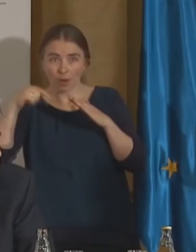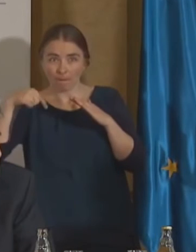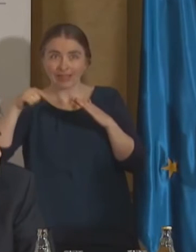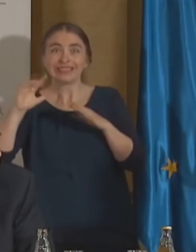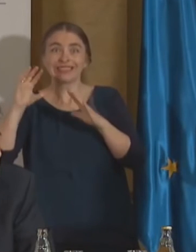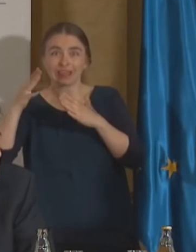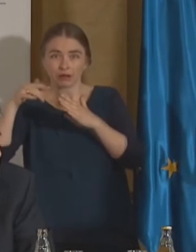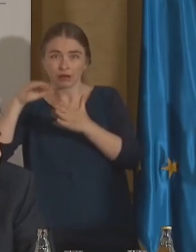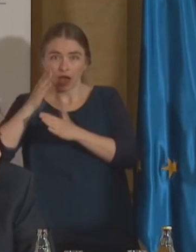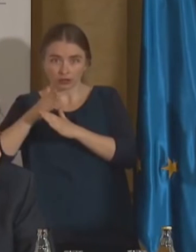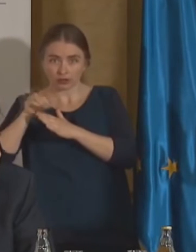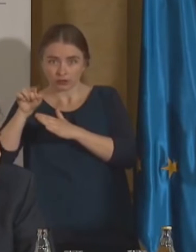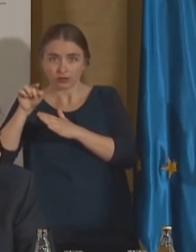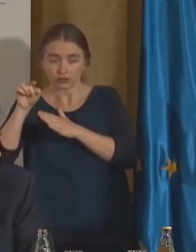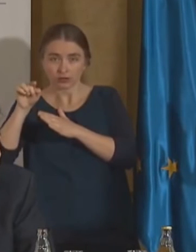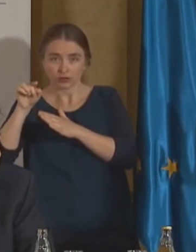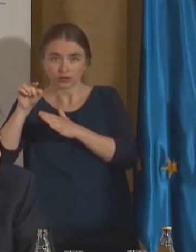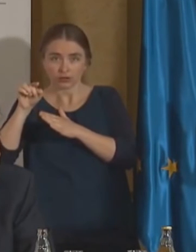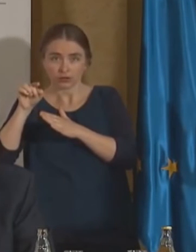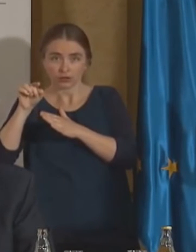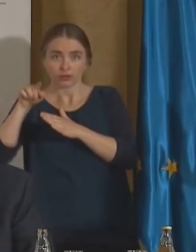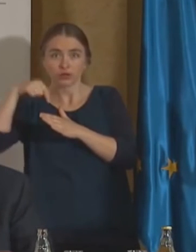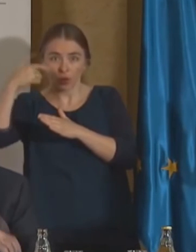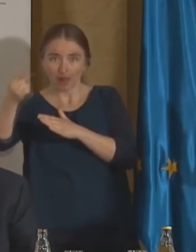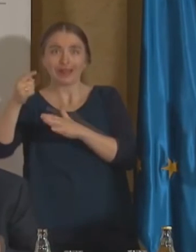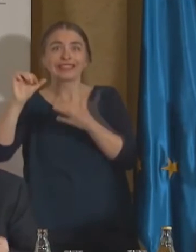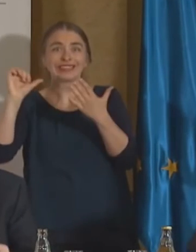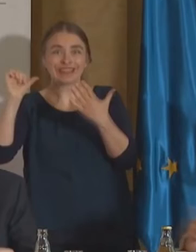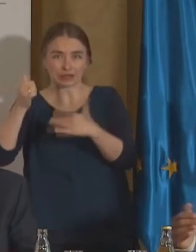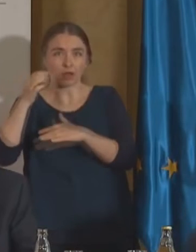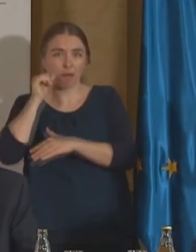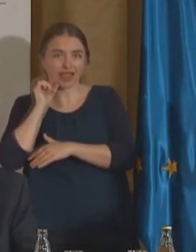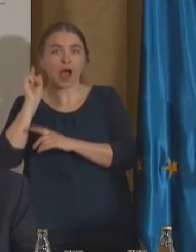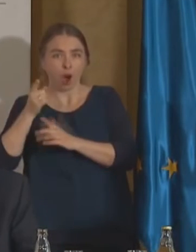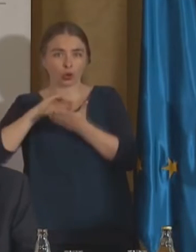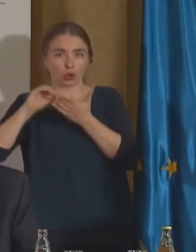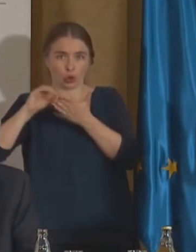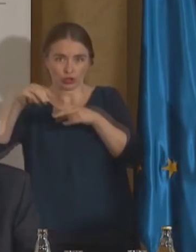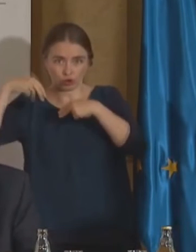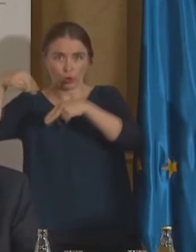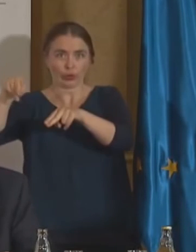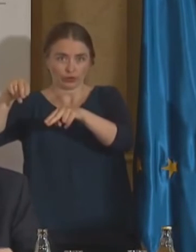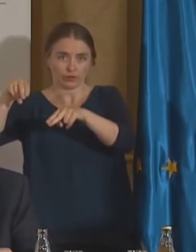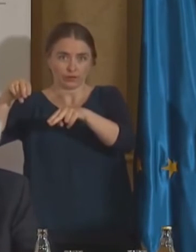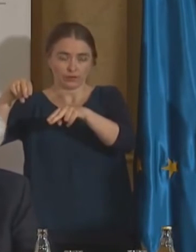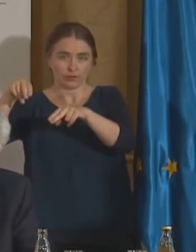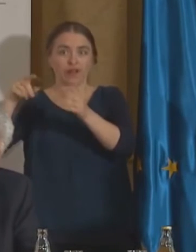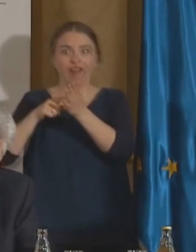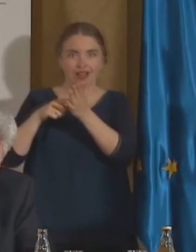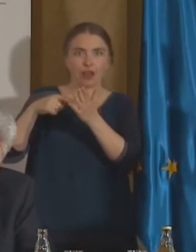den abiturführenden Schulen in den Unterricht eintritt, weil auch hier sozusagen die Oberstufenproblematik sich an den jeweiligen